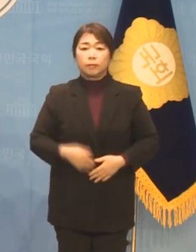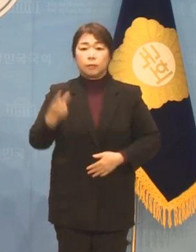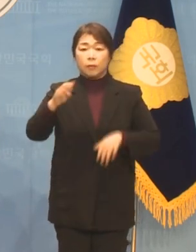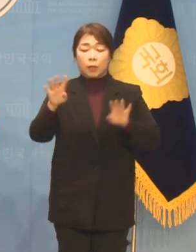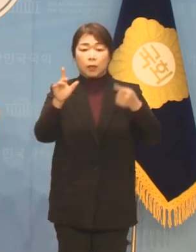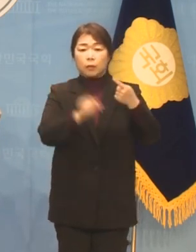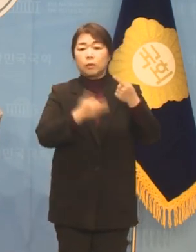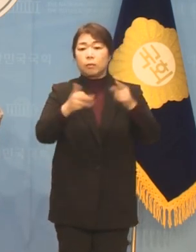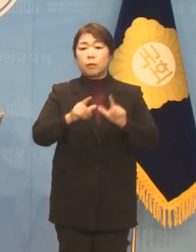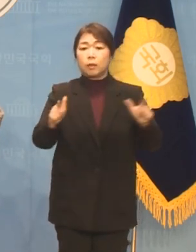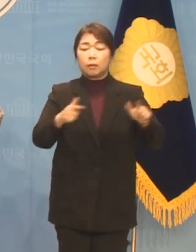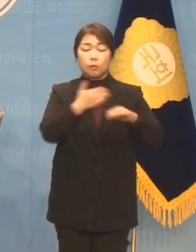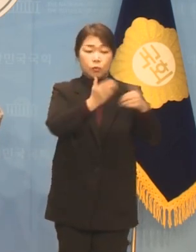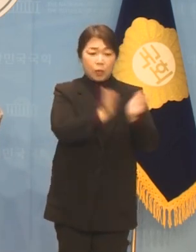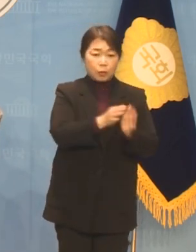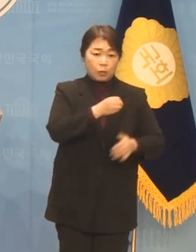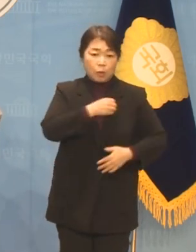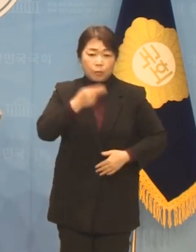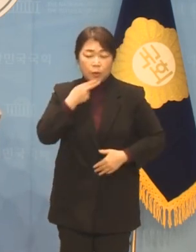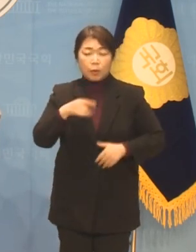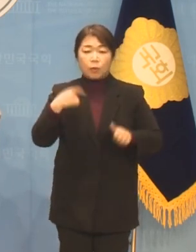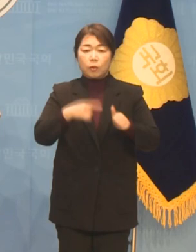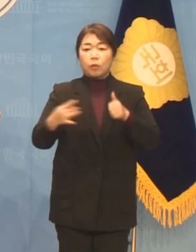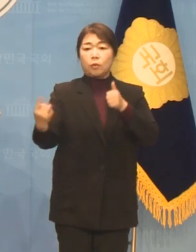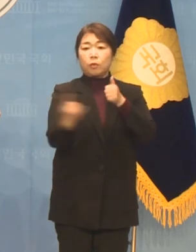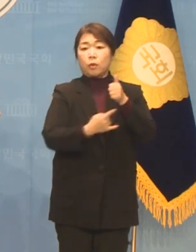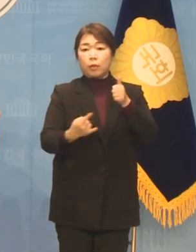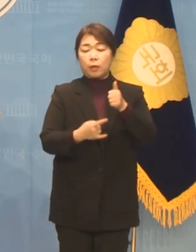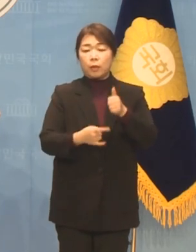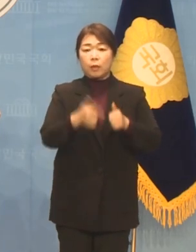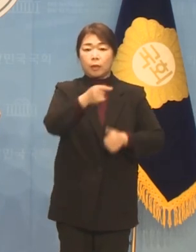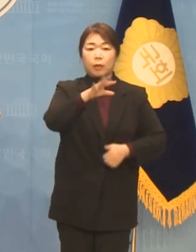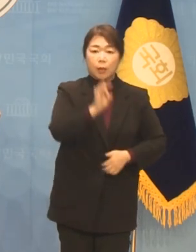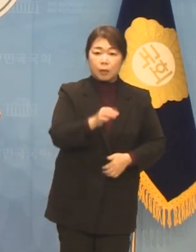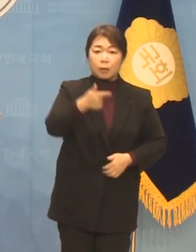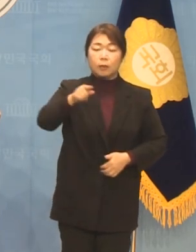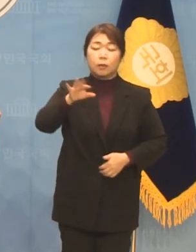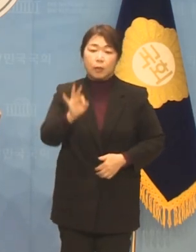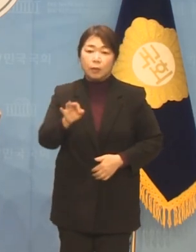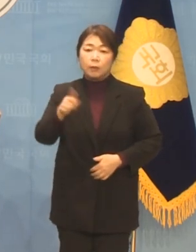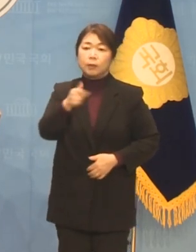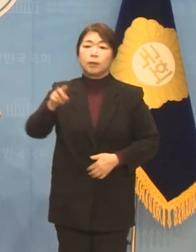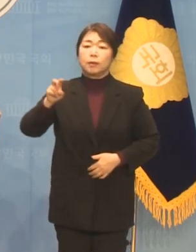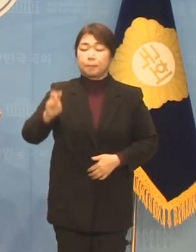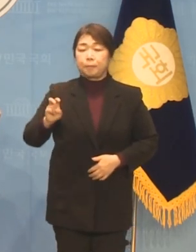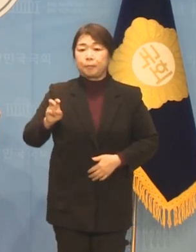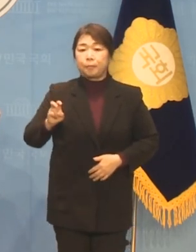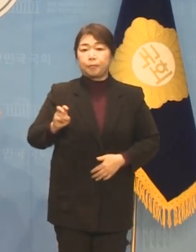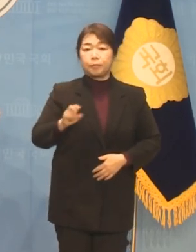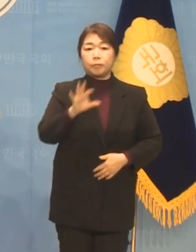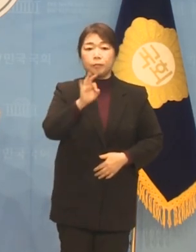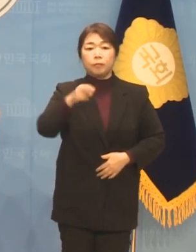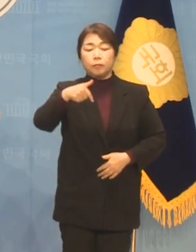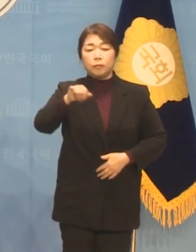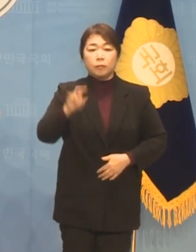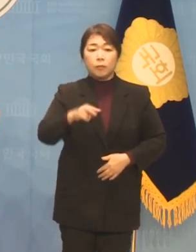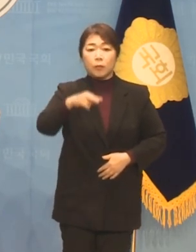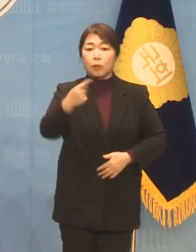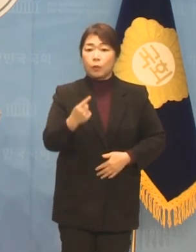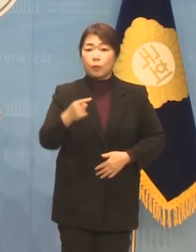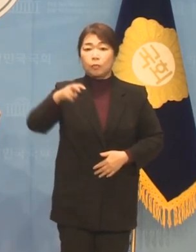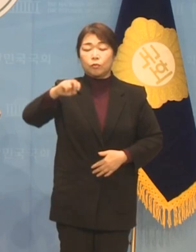18일 더불어민주당 및 무소속 국회 교육위원 강득구, 강민정, 김남국, 김영호,